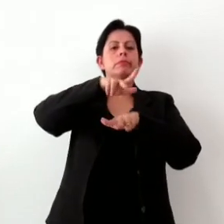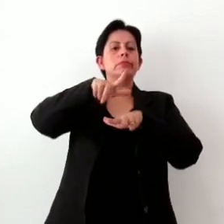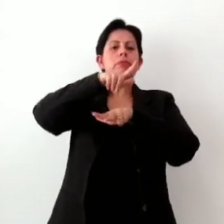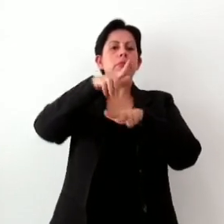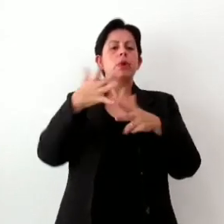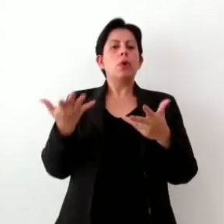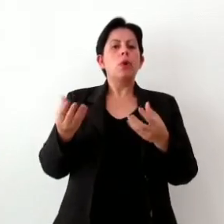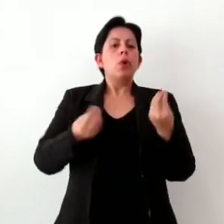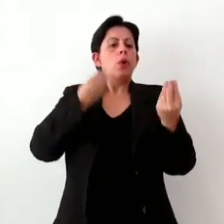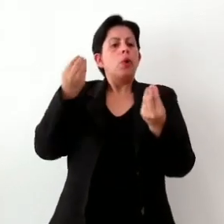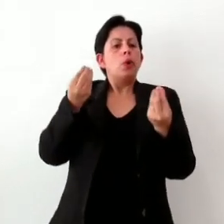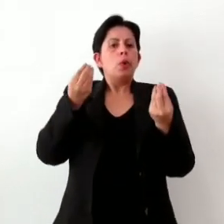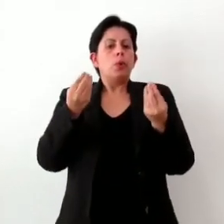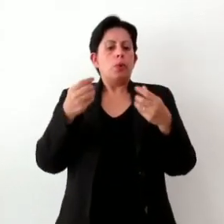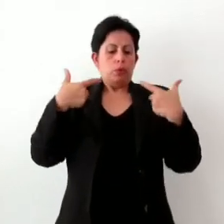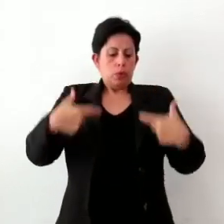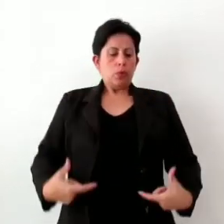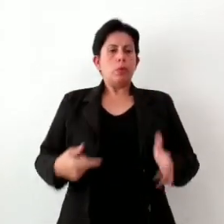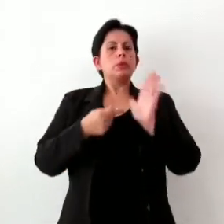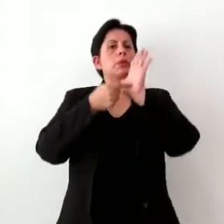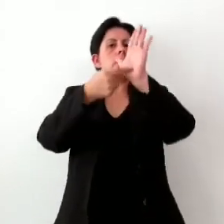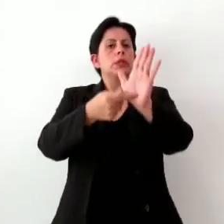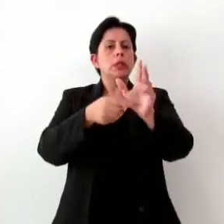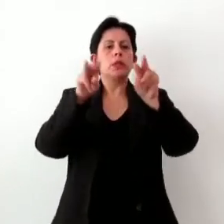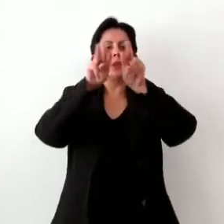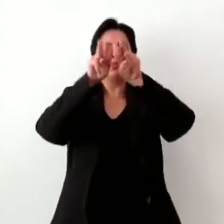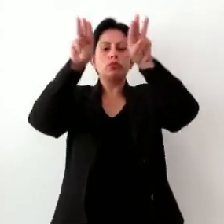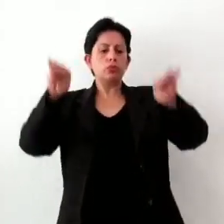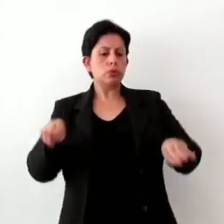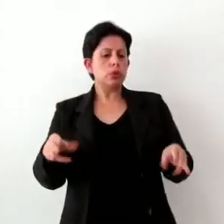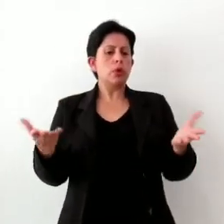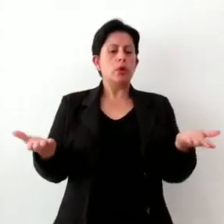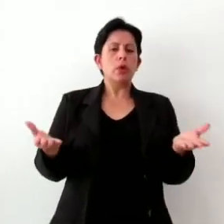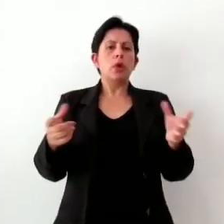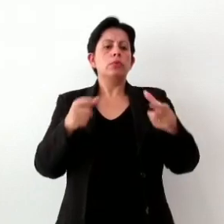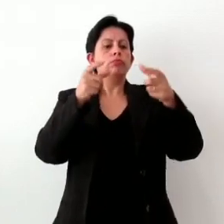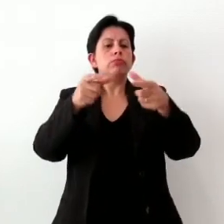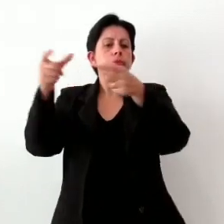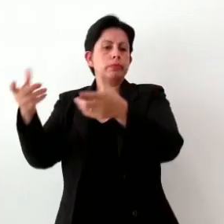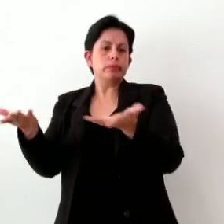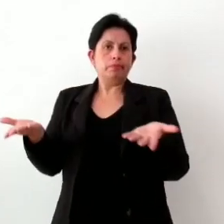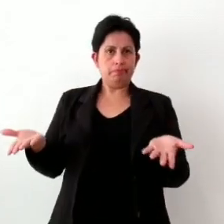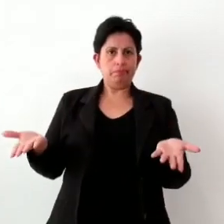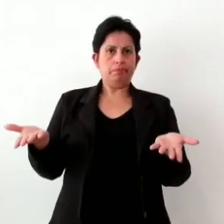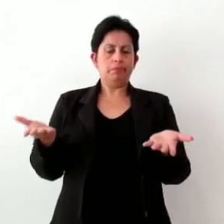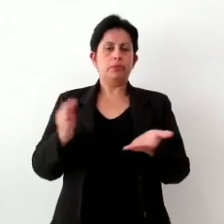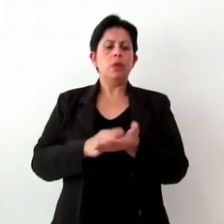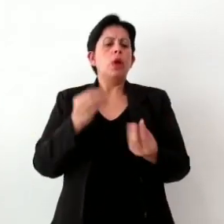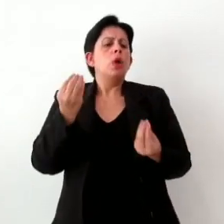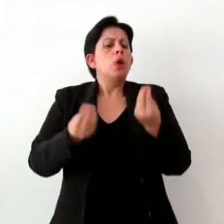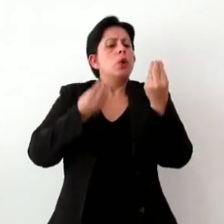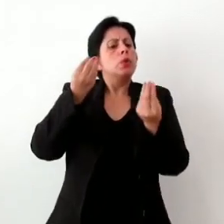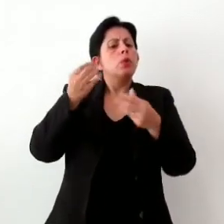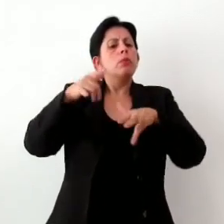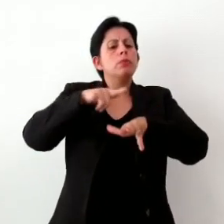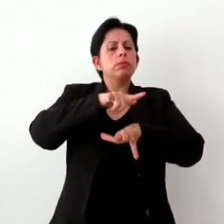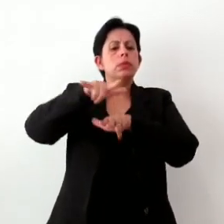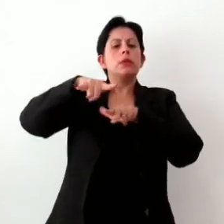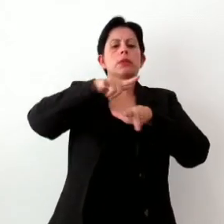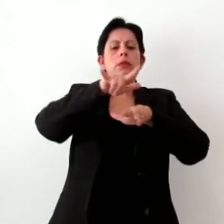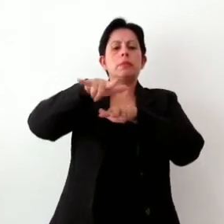o corpo ele se apresenta no espaço, como o corpo se apresenta nesse espaço do museu, né? Como essa